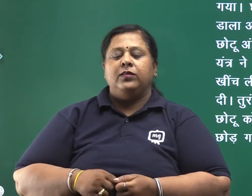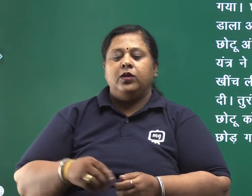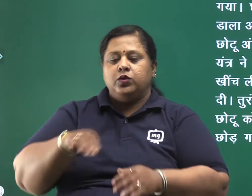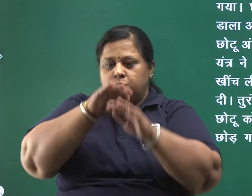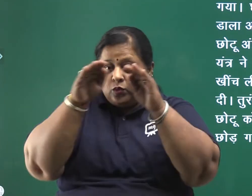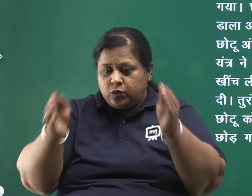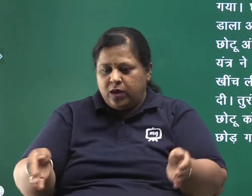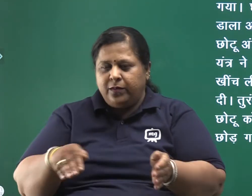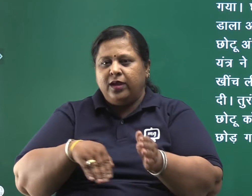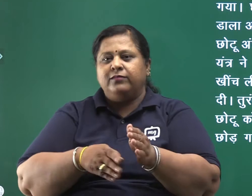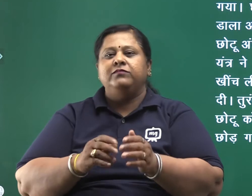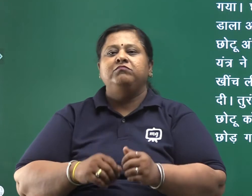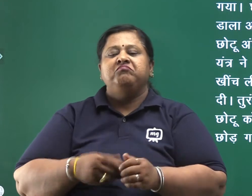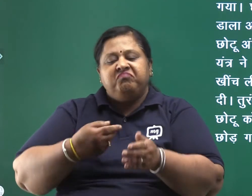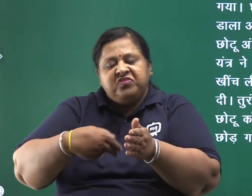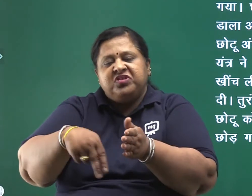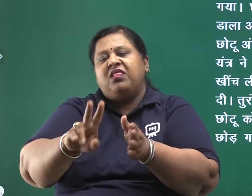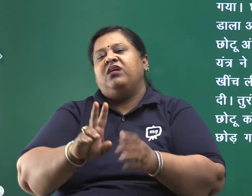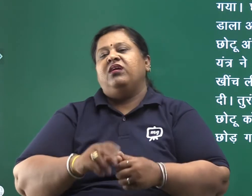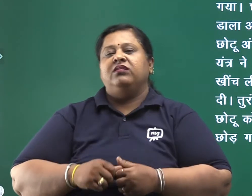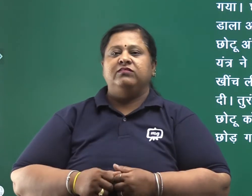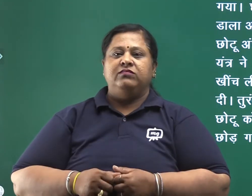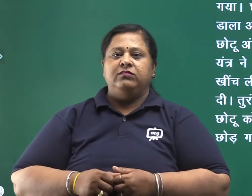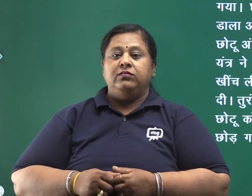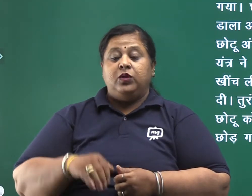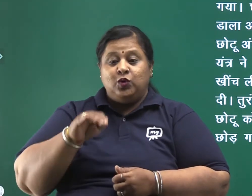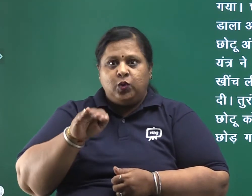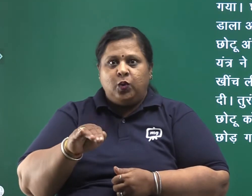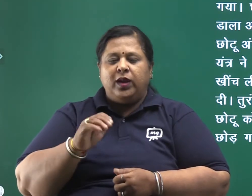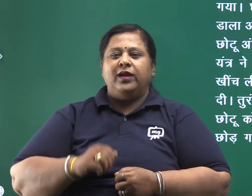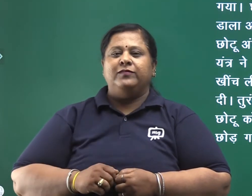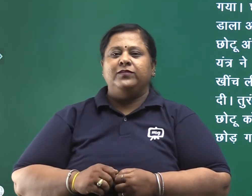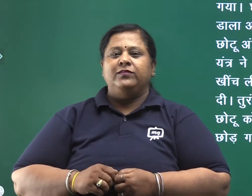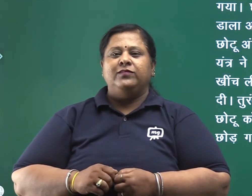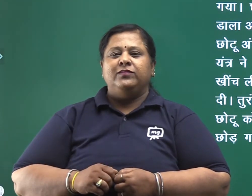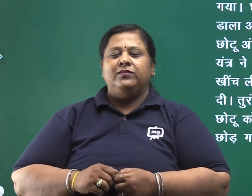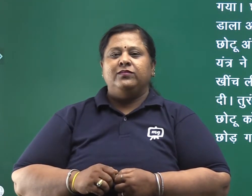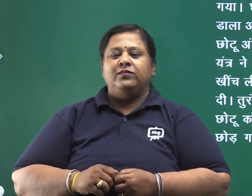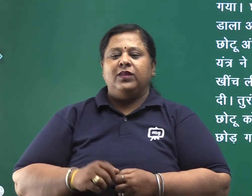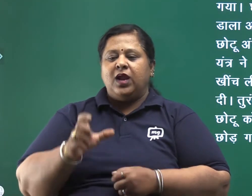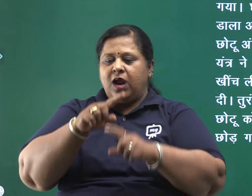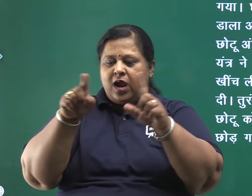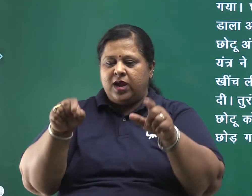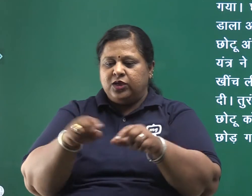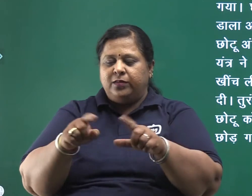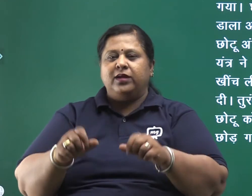सुरंग में चला गया। छोटू ने खांचे